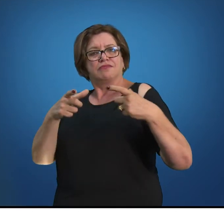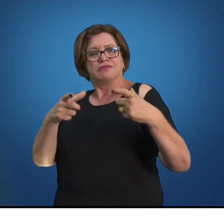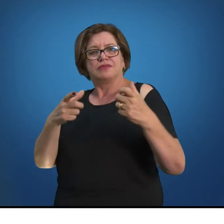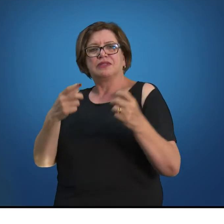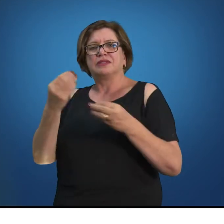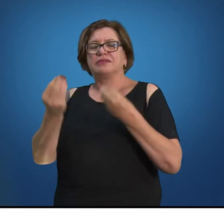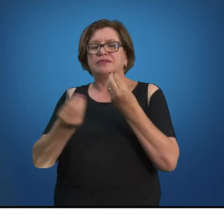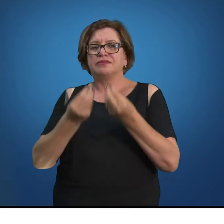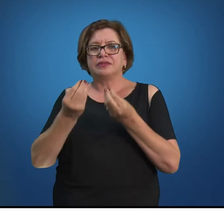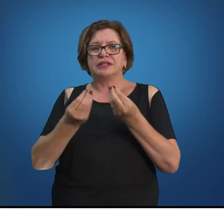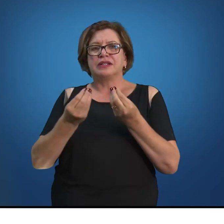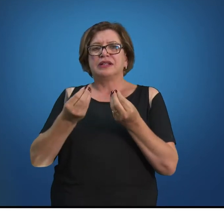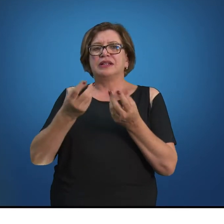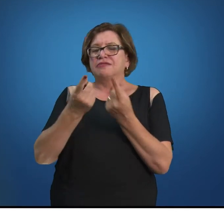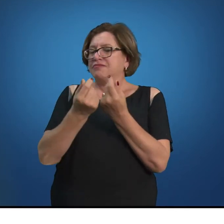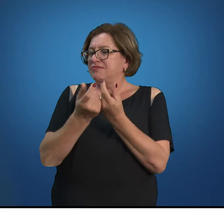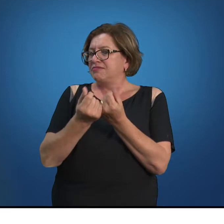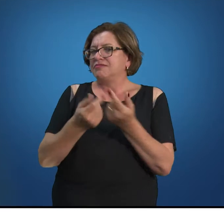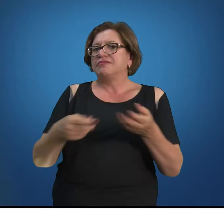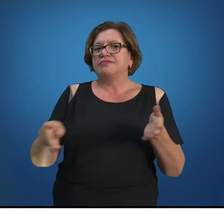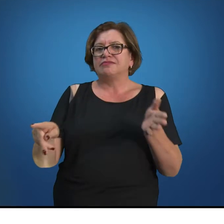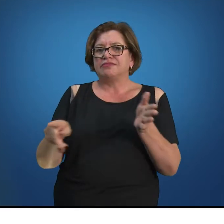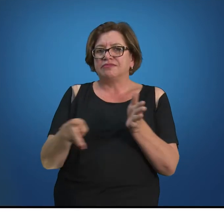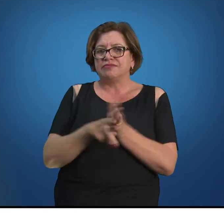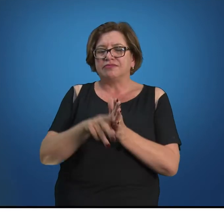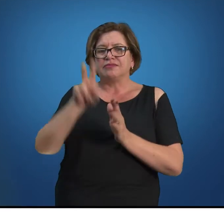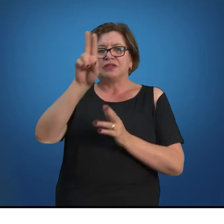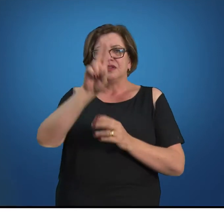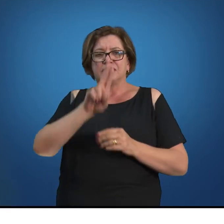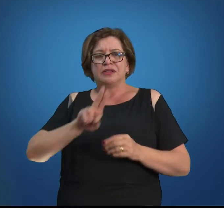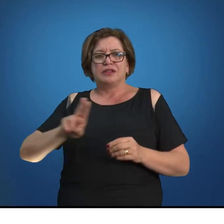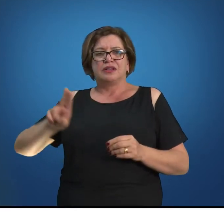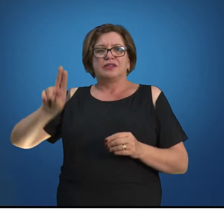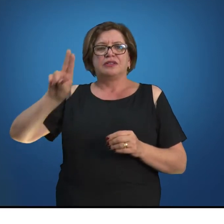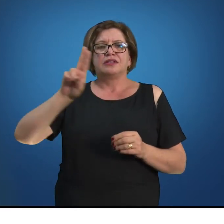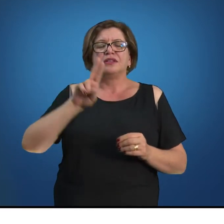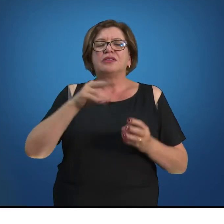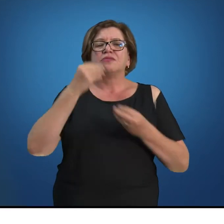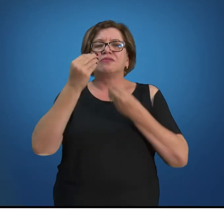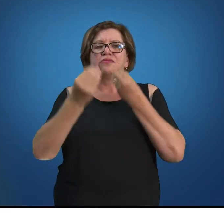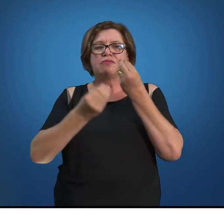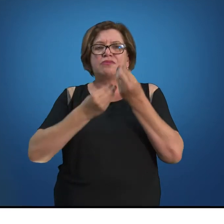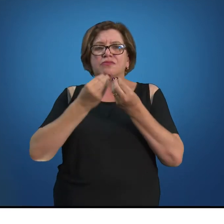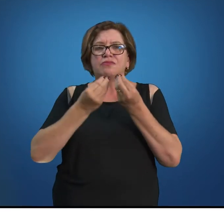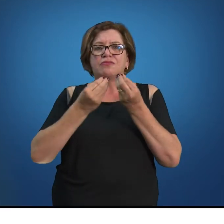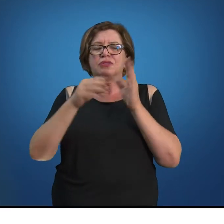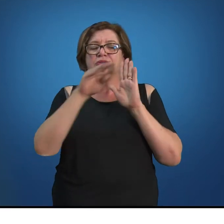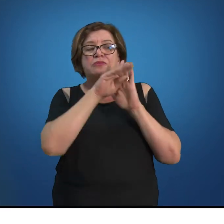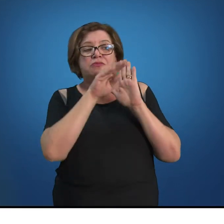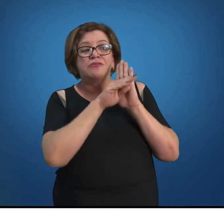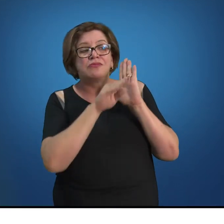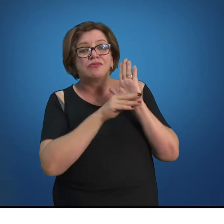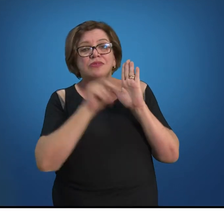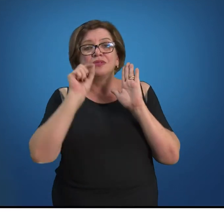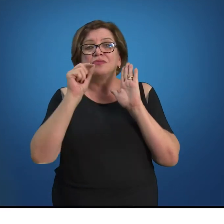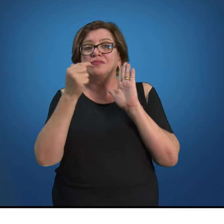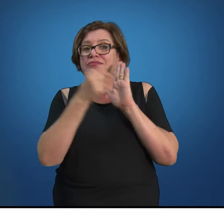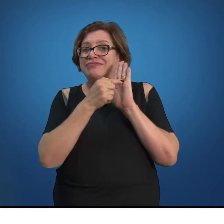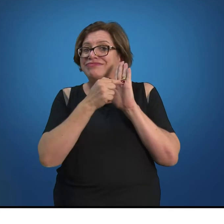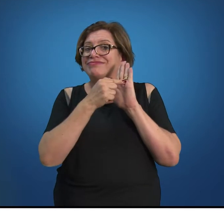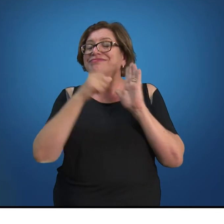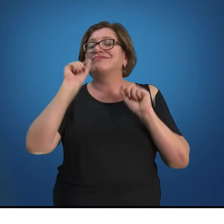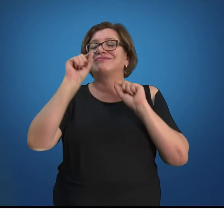a oferta de recursos para aplicar de acordo com aquilo que foi apontado, com aquilo que é uma